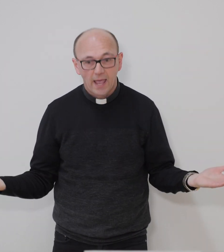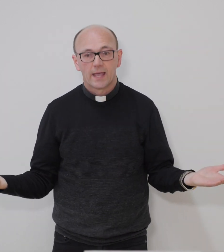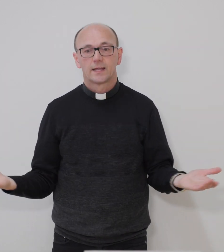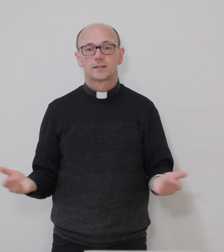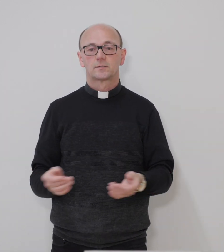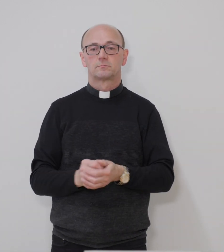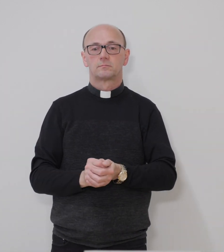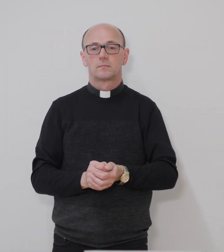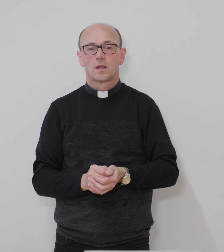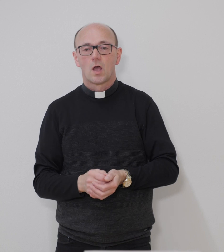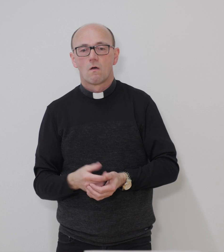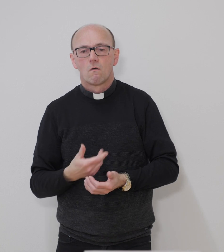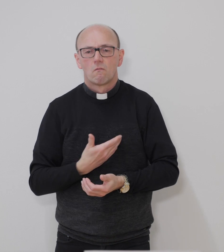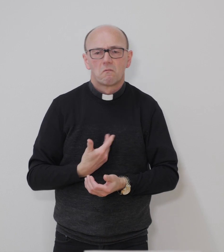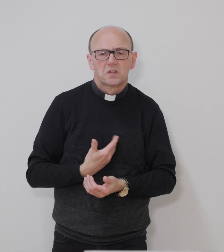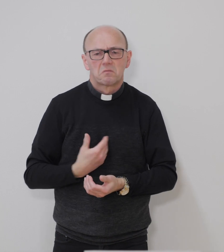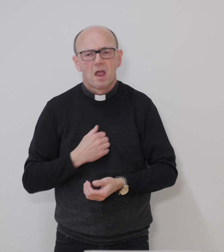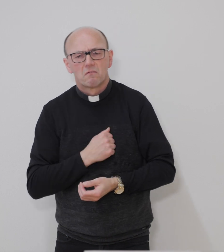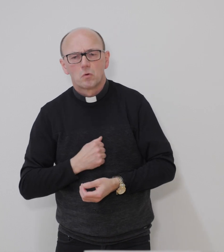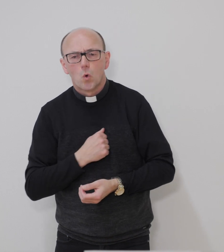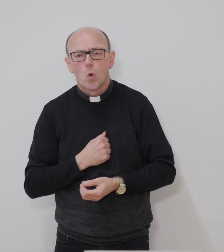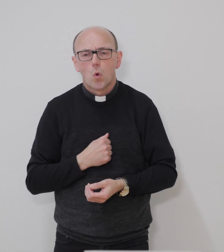den Verzweiflung und Mutlosigkeit niederwerfen.